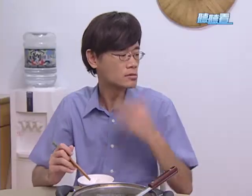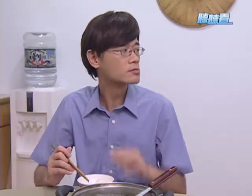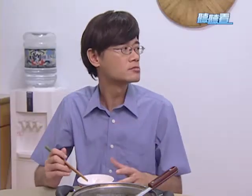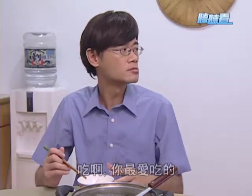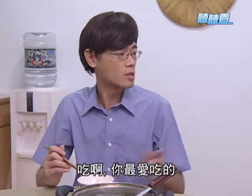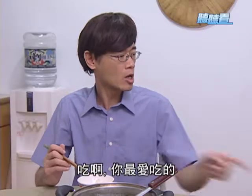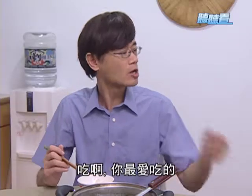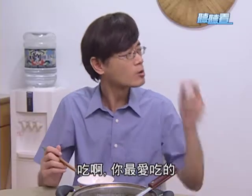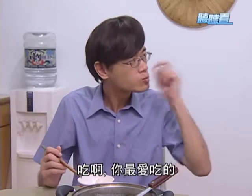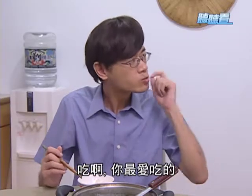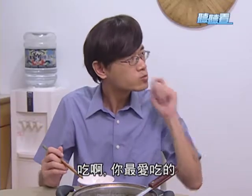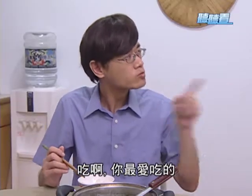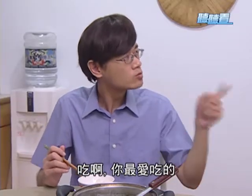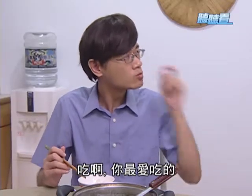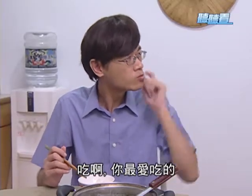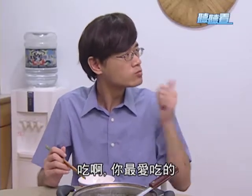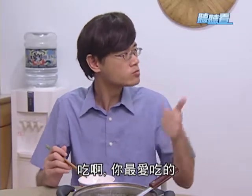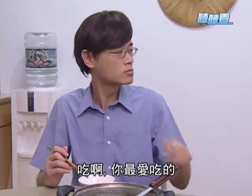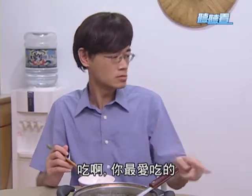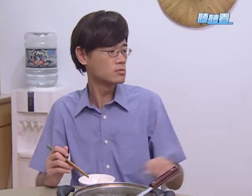吃啊，你最爱吃的啊。